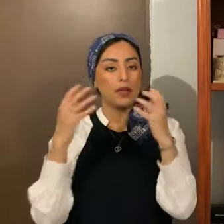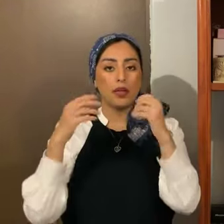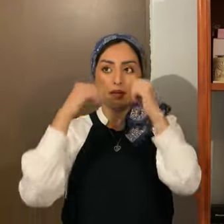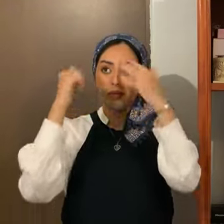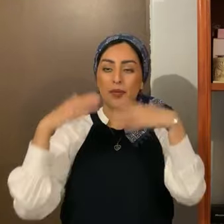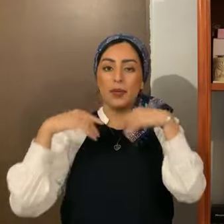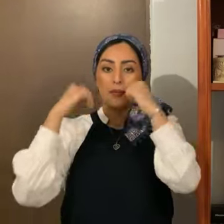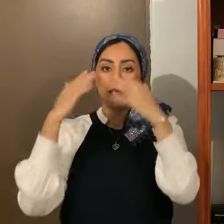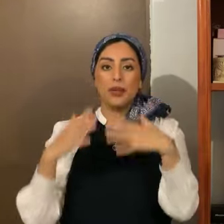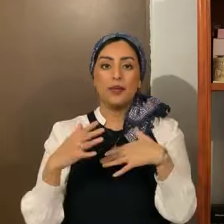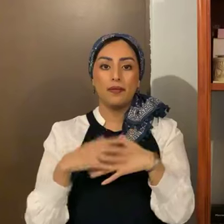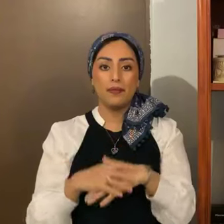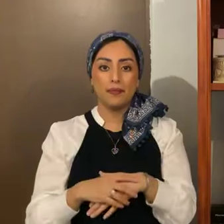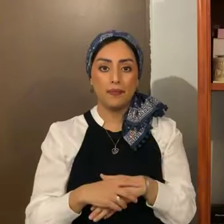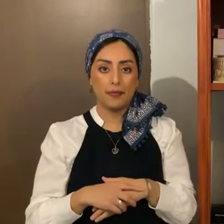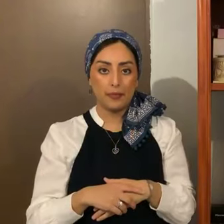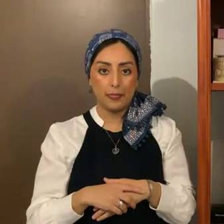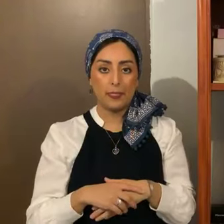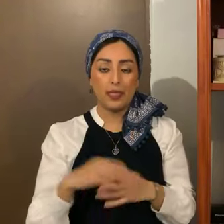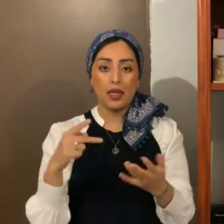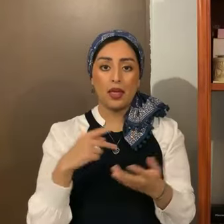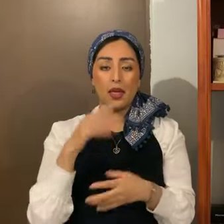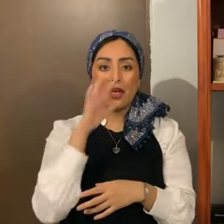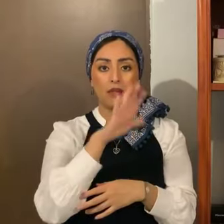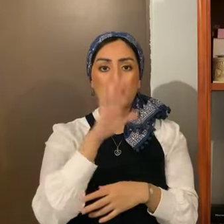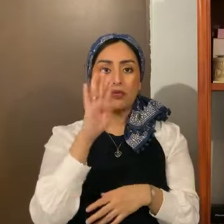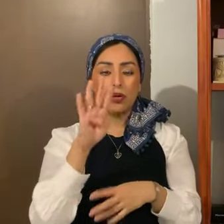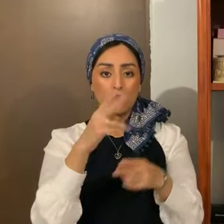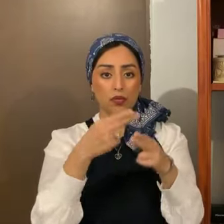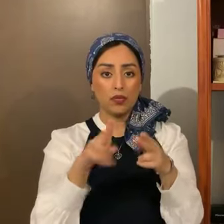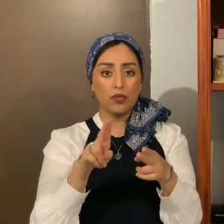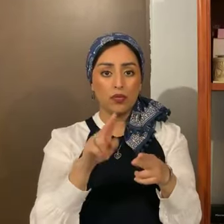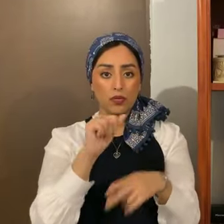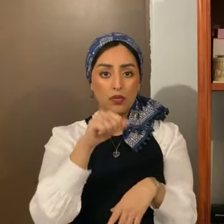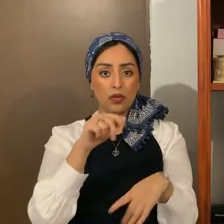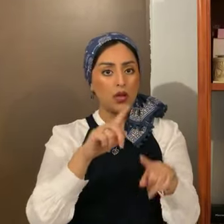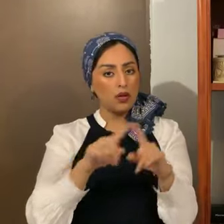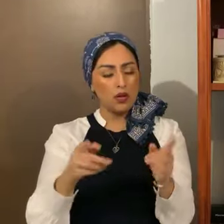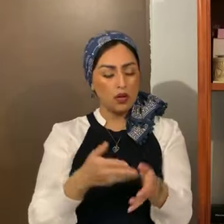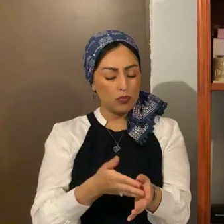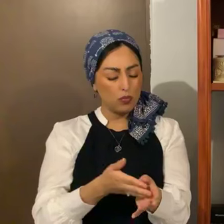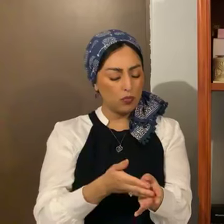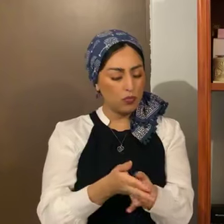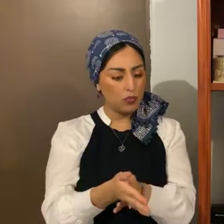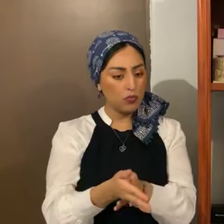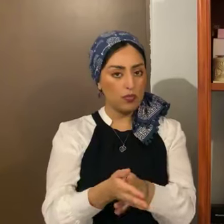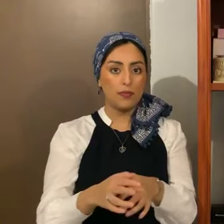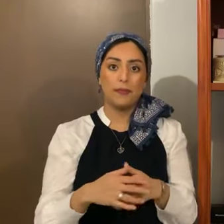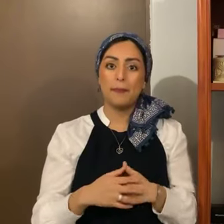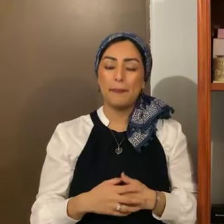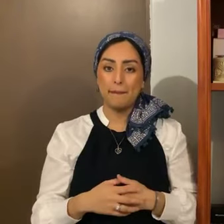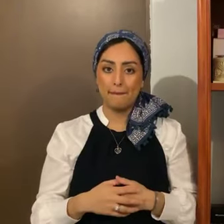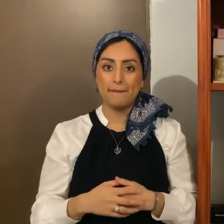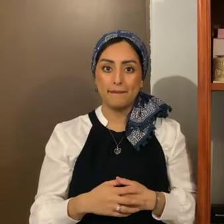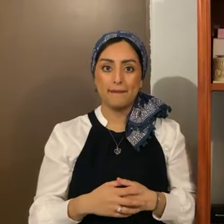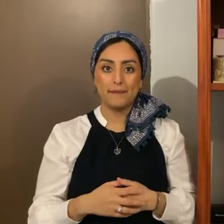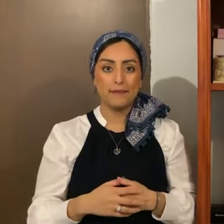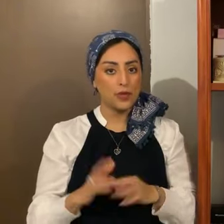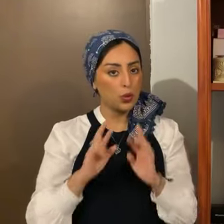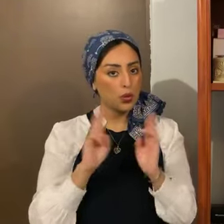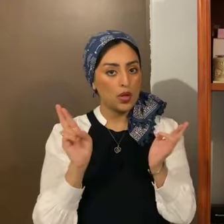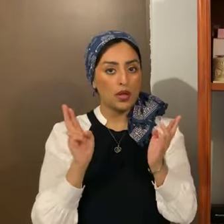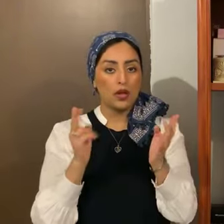bendición. Este salmo es corto, pero tiene mucha profundidad, hermano. Entonces ahí lo